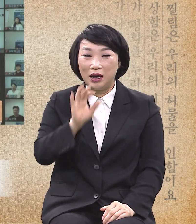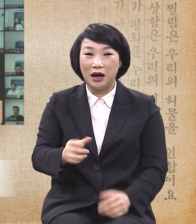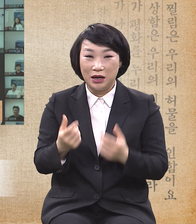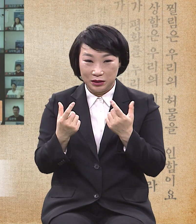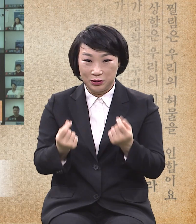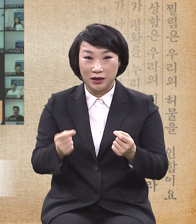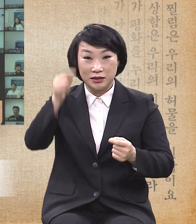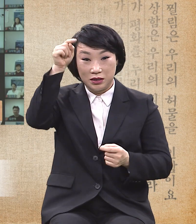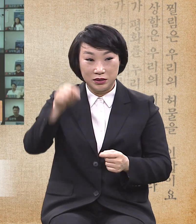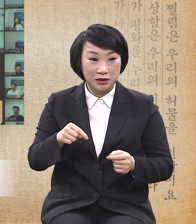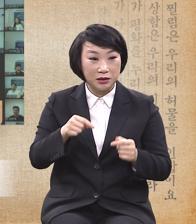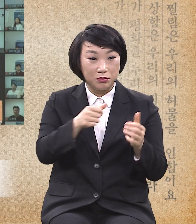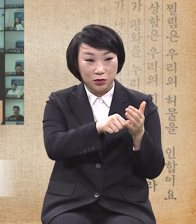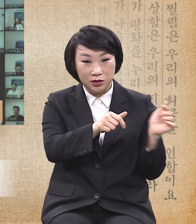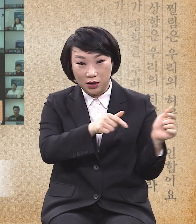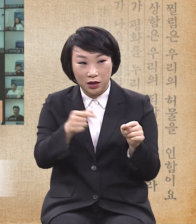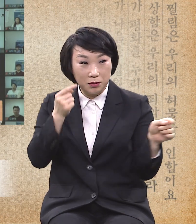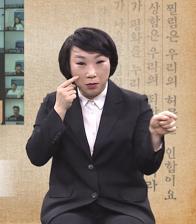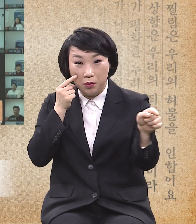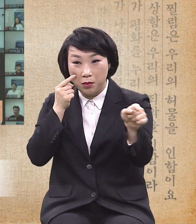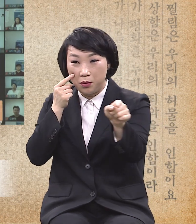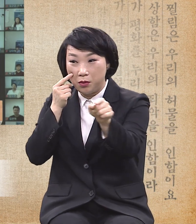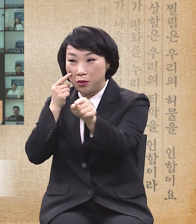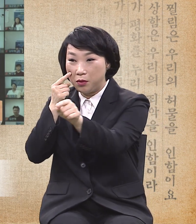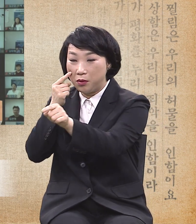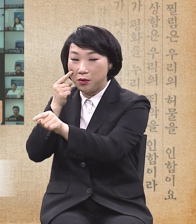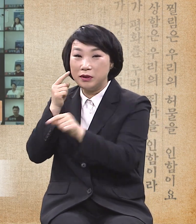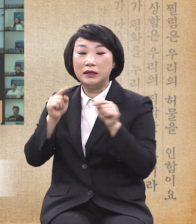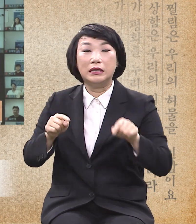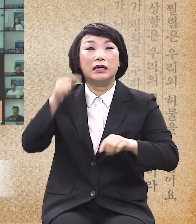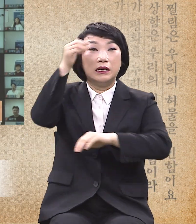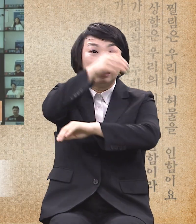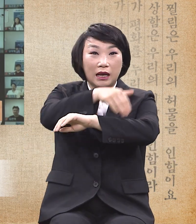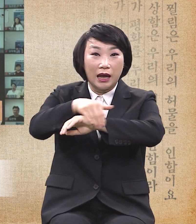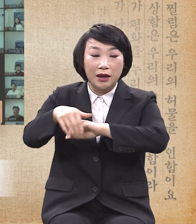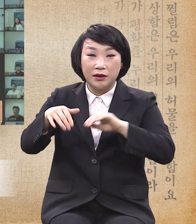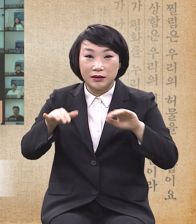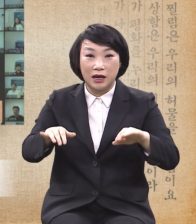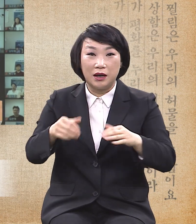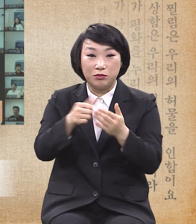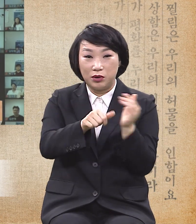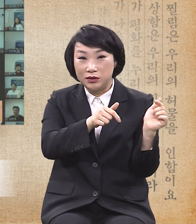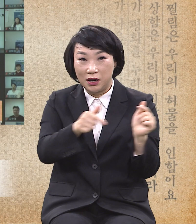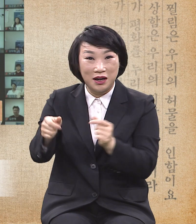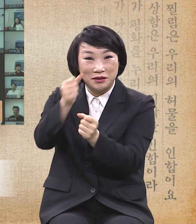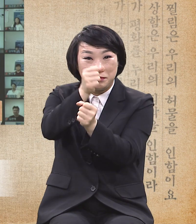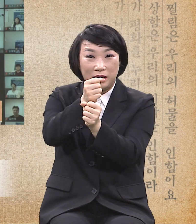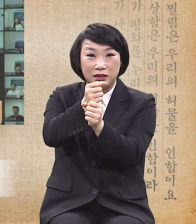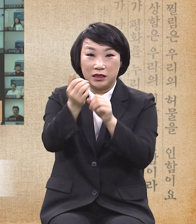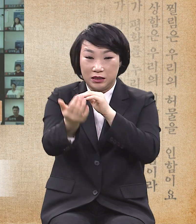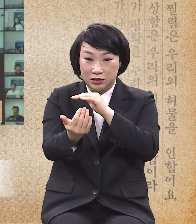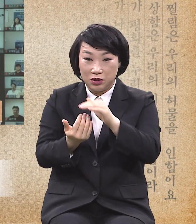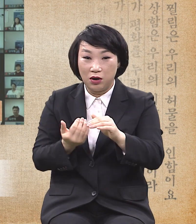천지 만물을 바라볼 때 이 설계가 만물이 만들어지기 전에